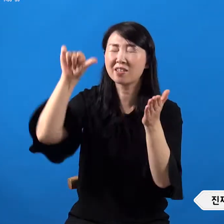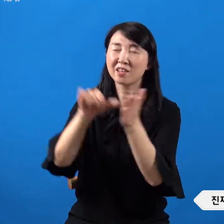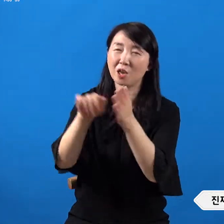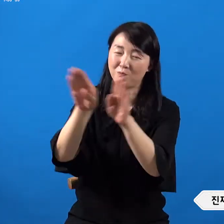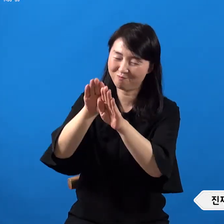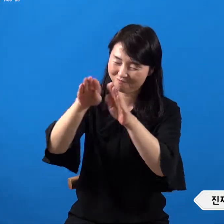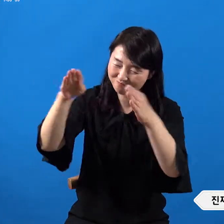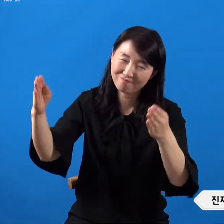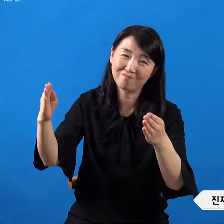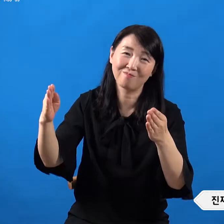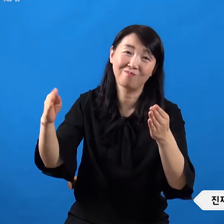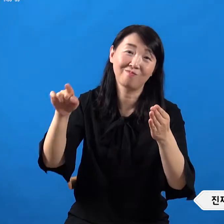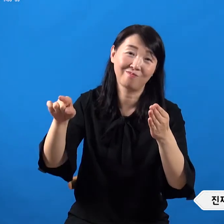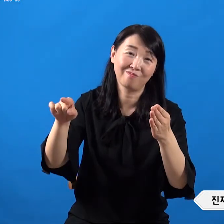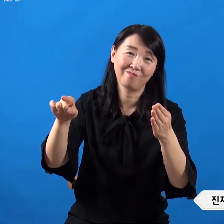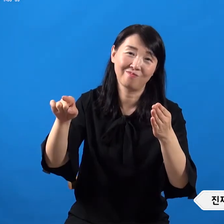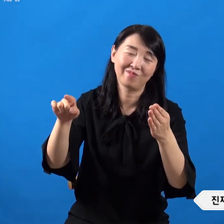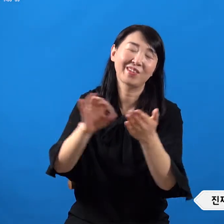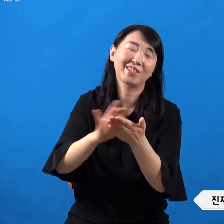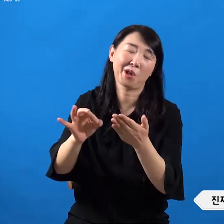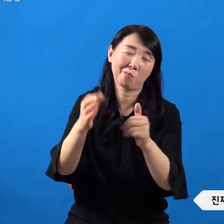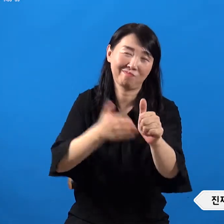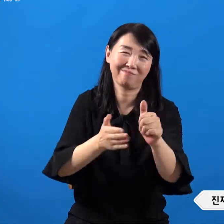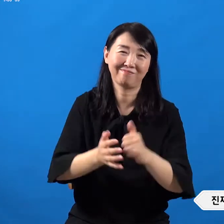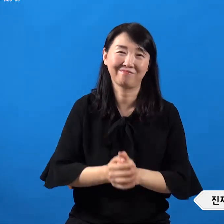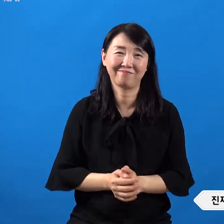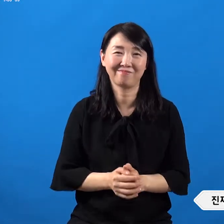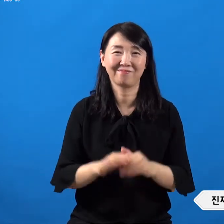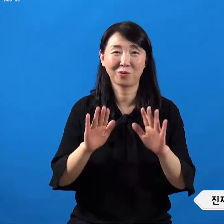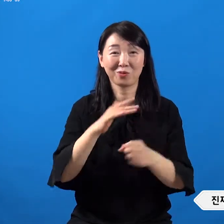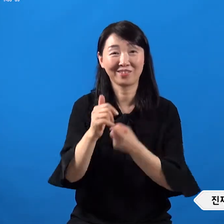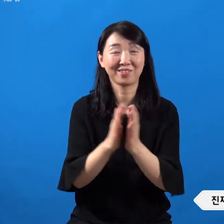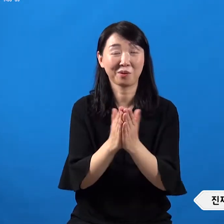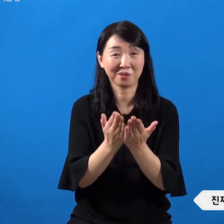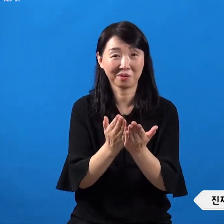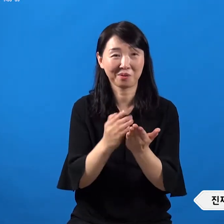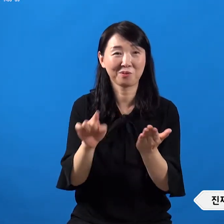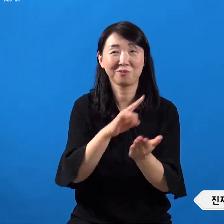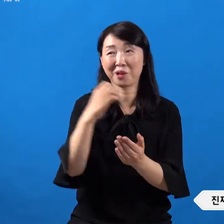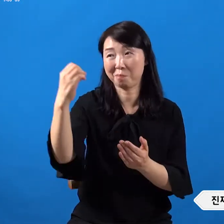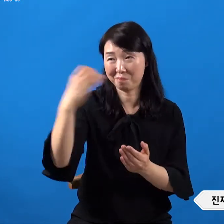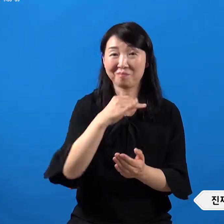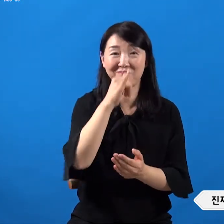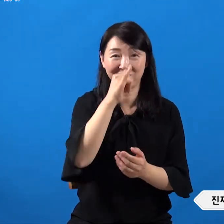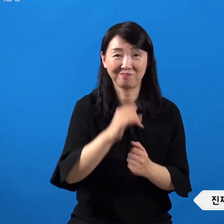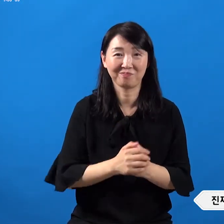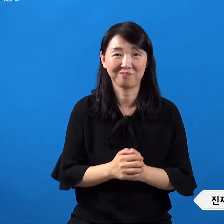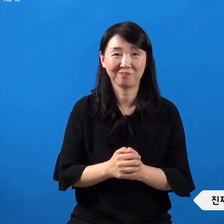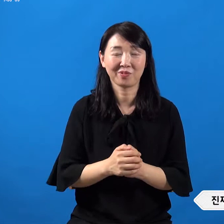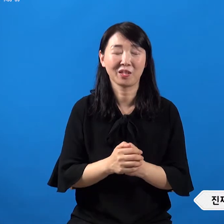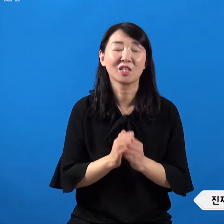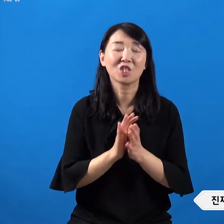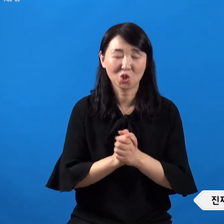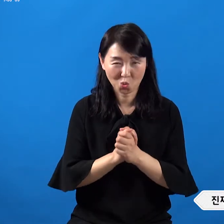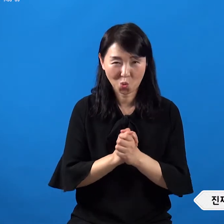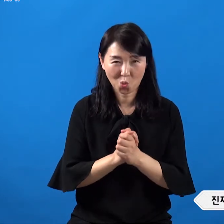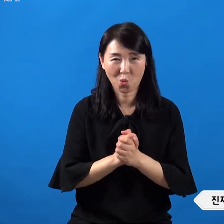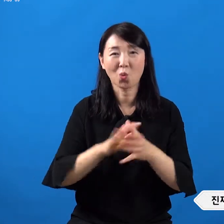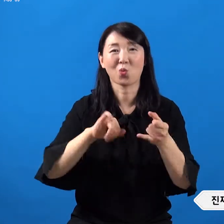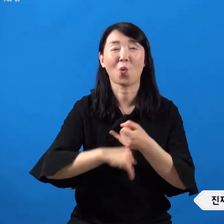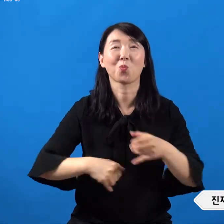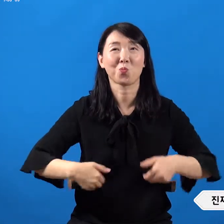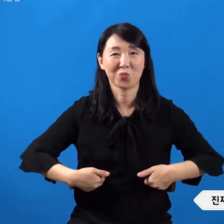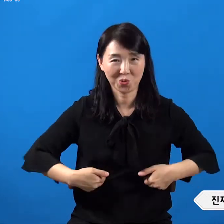인생의 문을 여는 키 사용하십시오. 오늘 성경은 우리에게 말씀합니다.